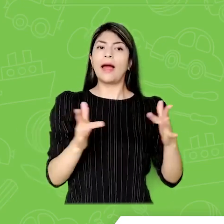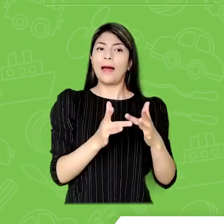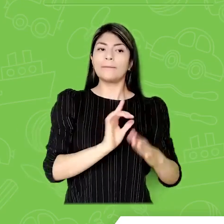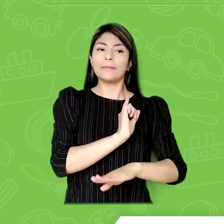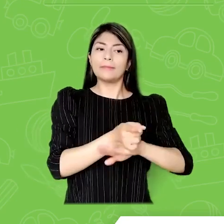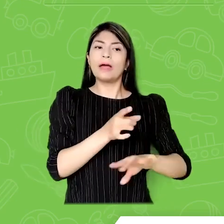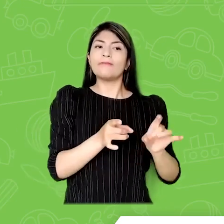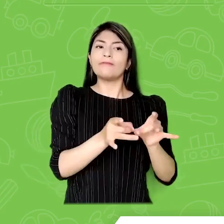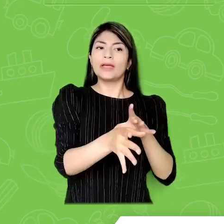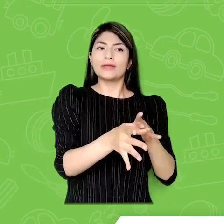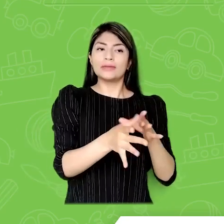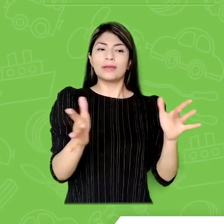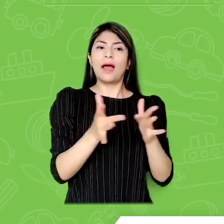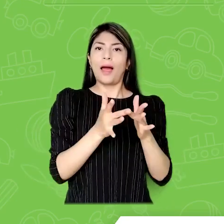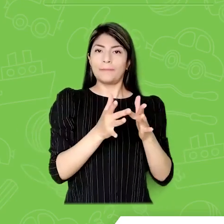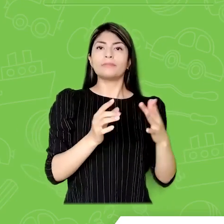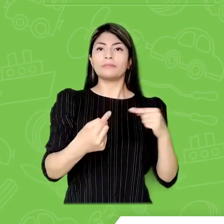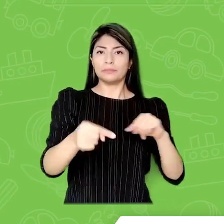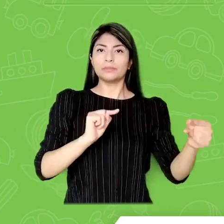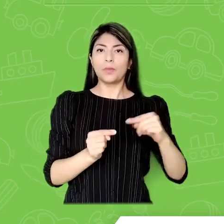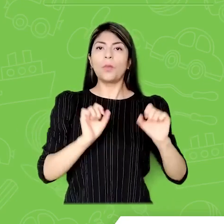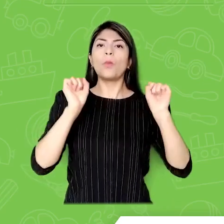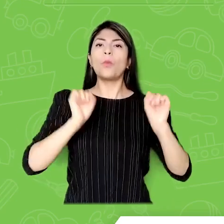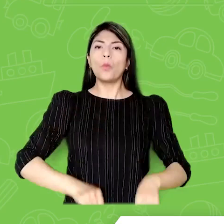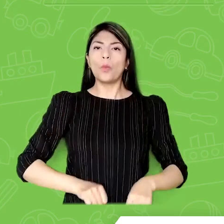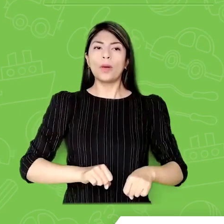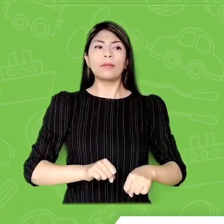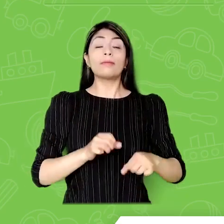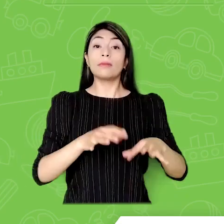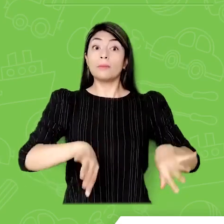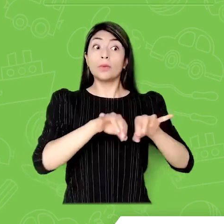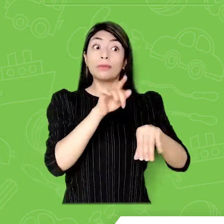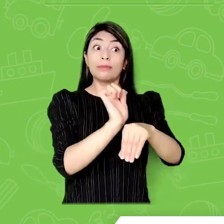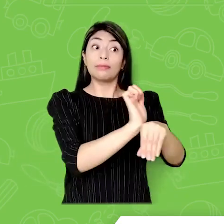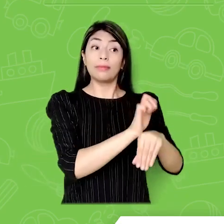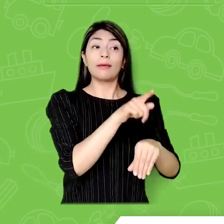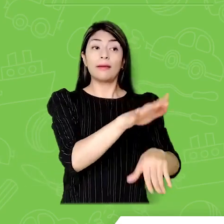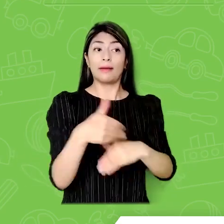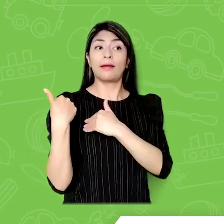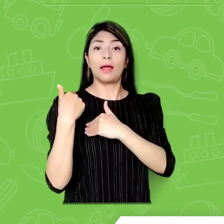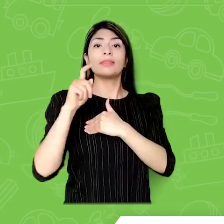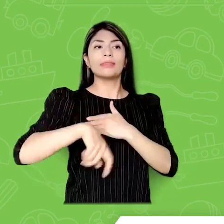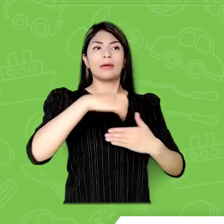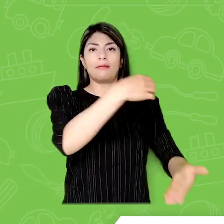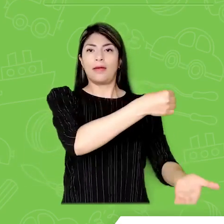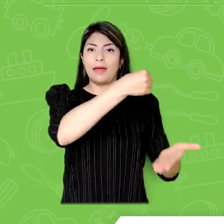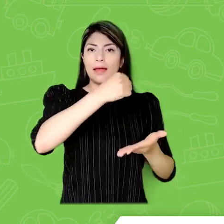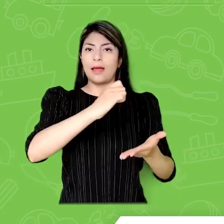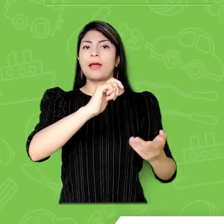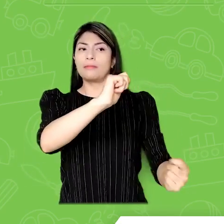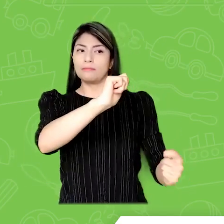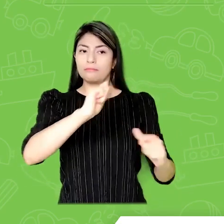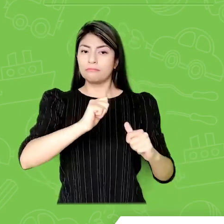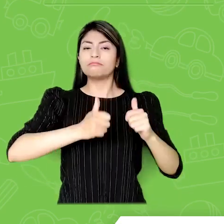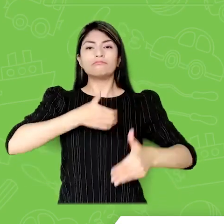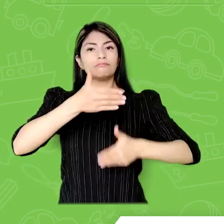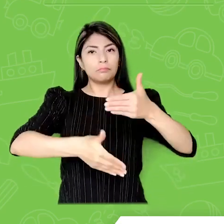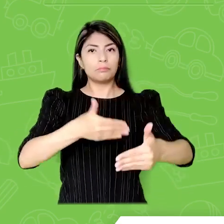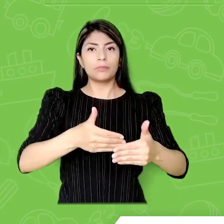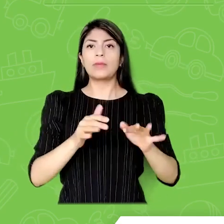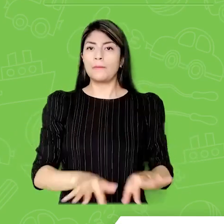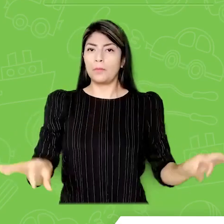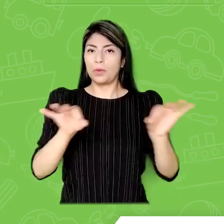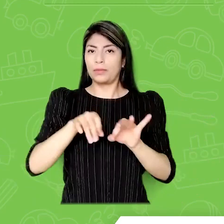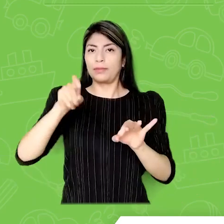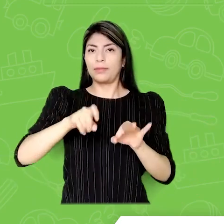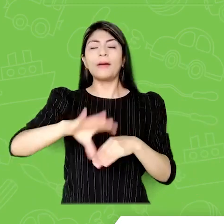del concurso, estas entidades deben asignar los recursos presupuestales que les corresponden para su financiación. En el